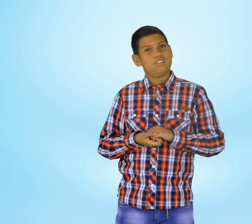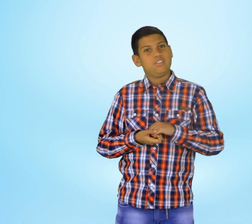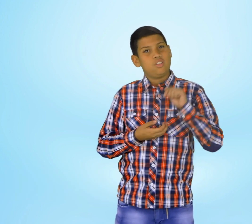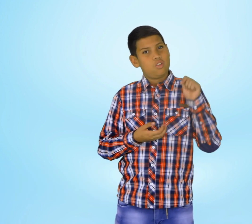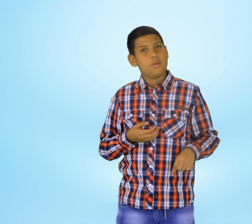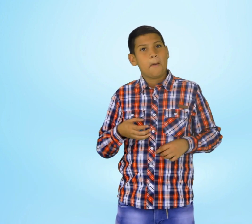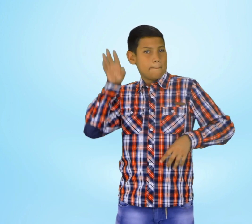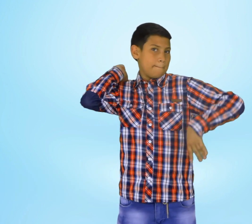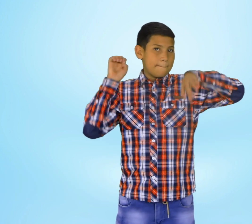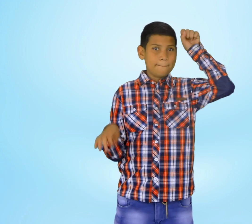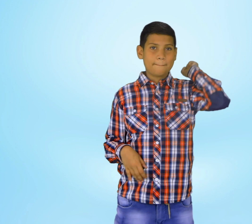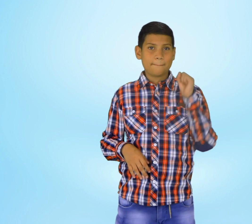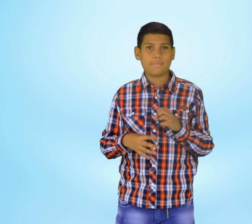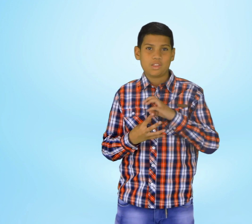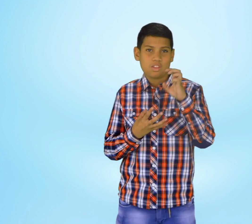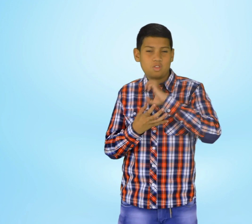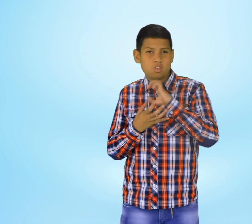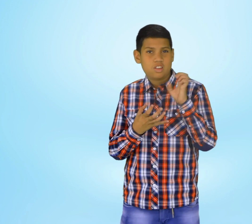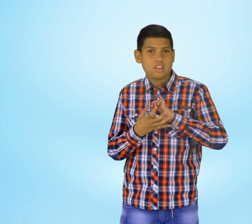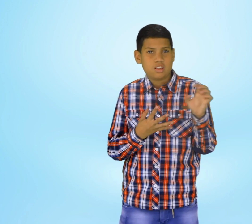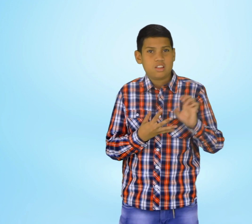Vamos a aprender sobre los elementos de la cocina.